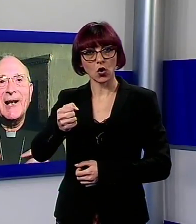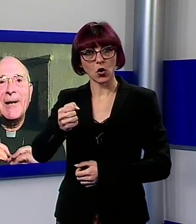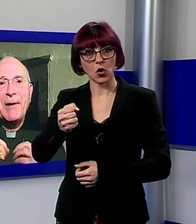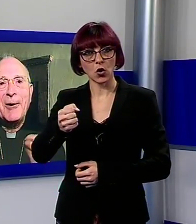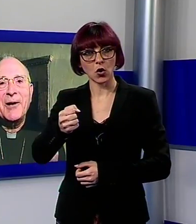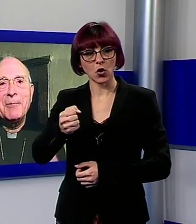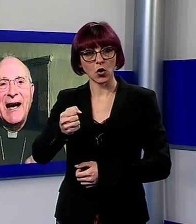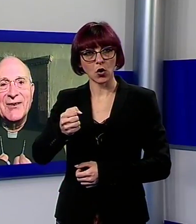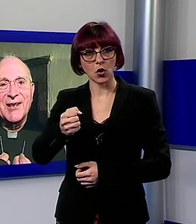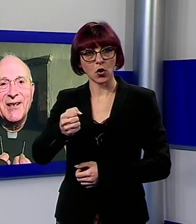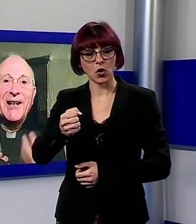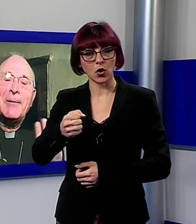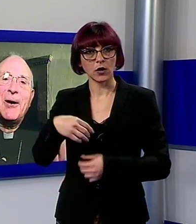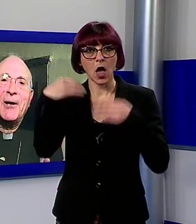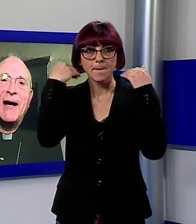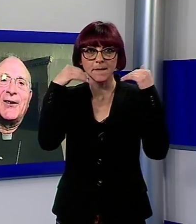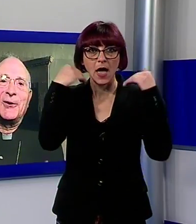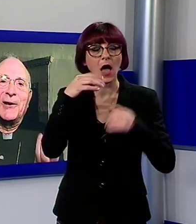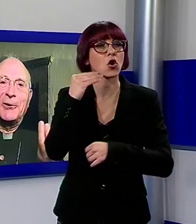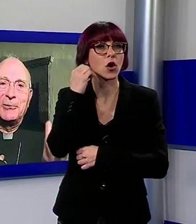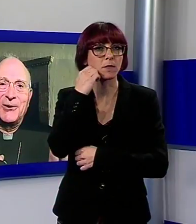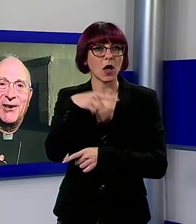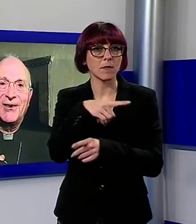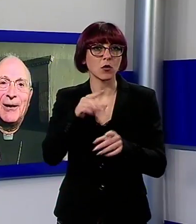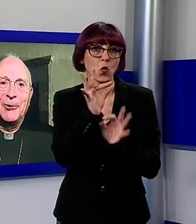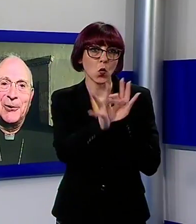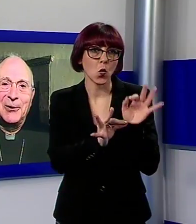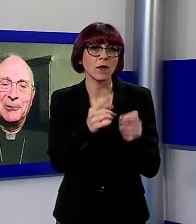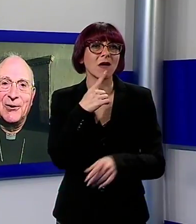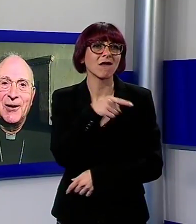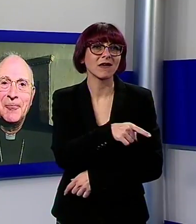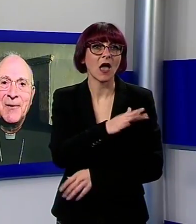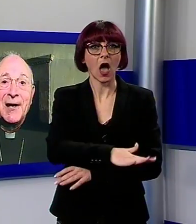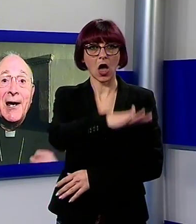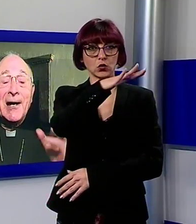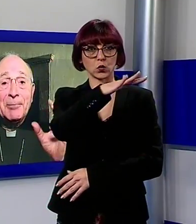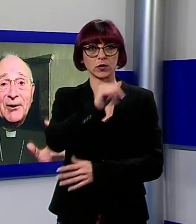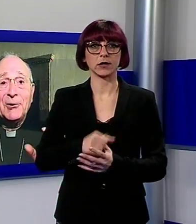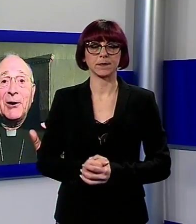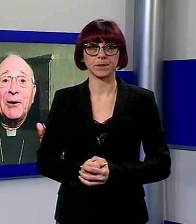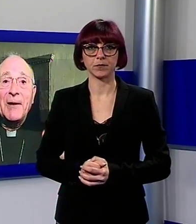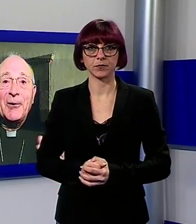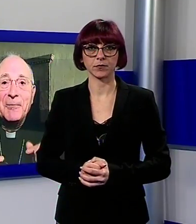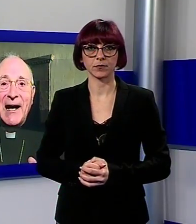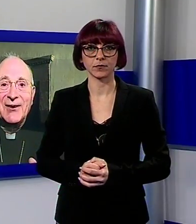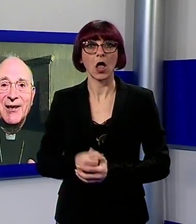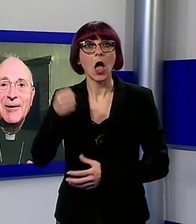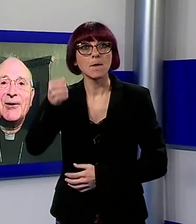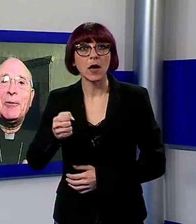le pecore madri. Le pecore madri sono gli adulti, siamo noi adulti. E il pastore con le pecore madri si